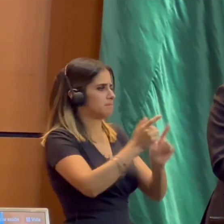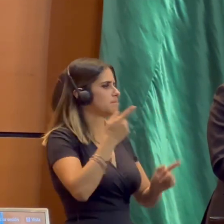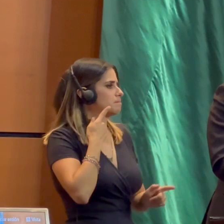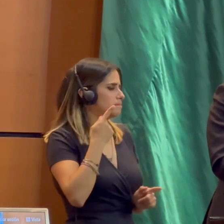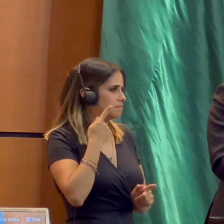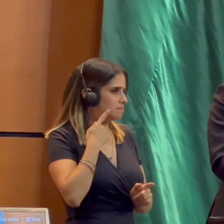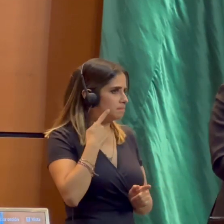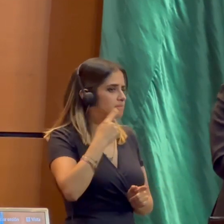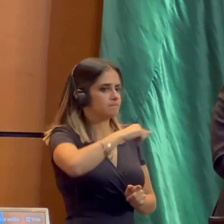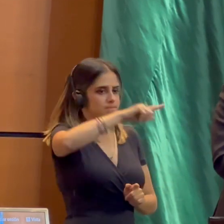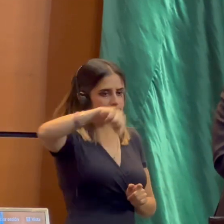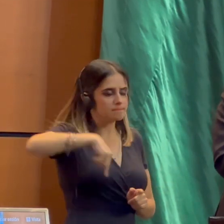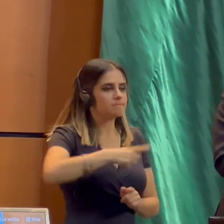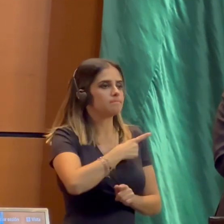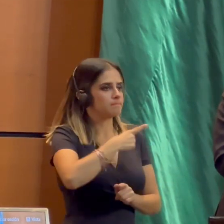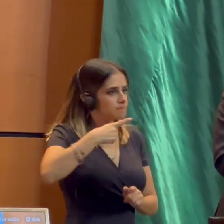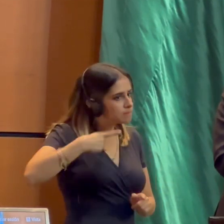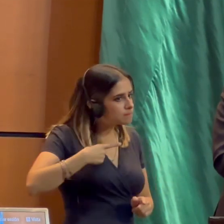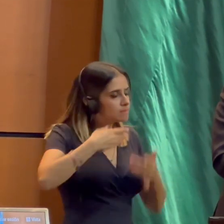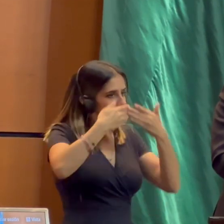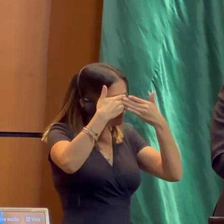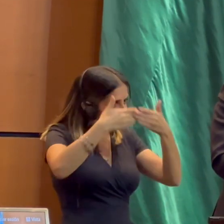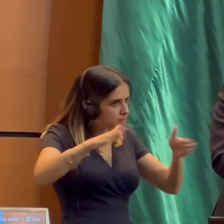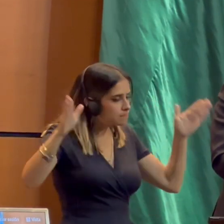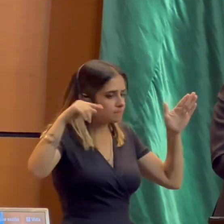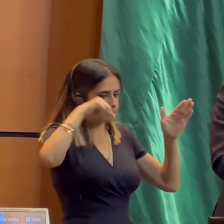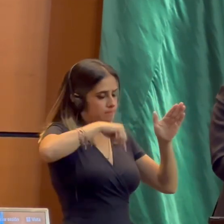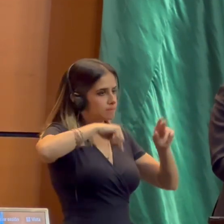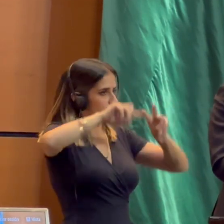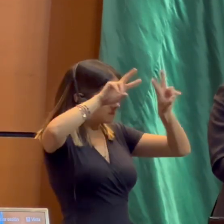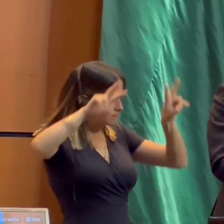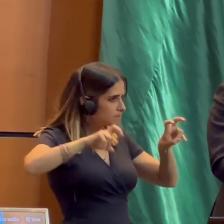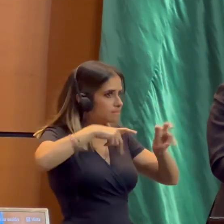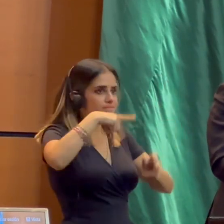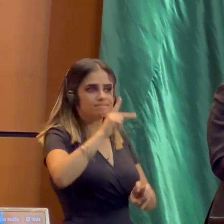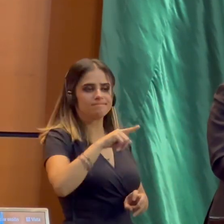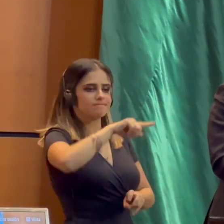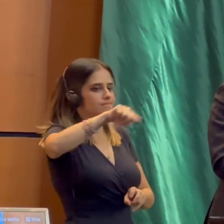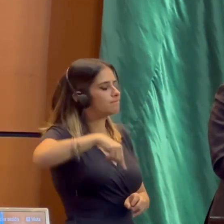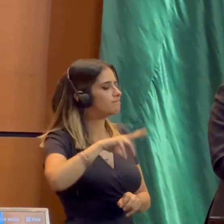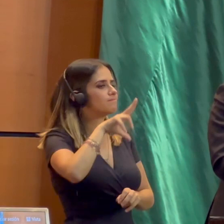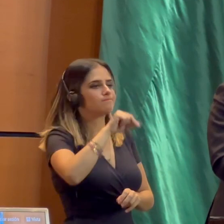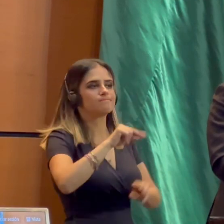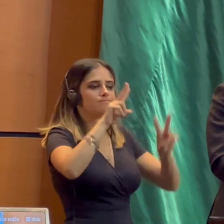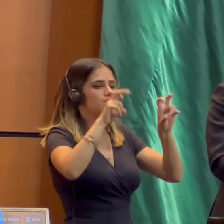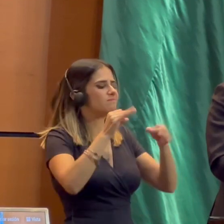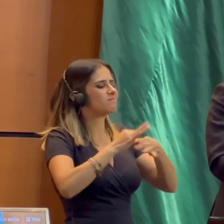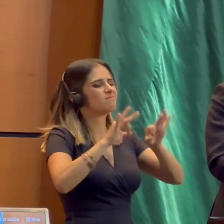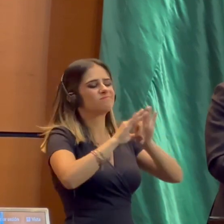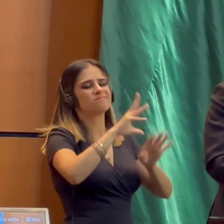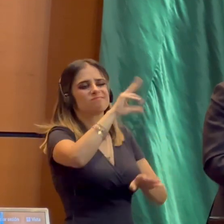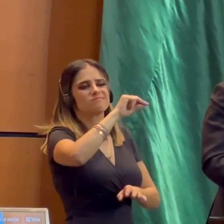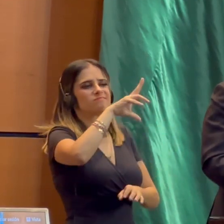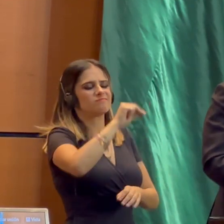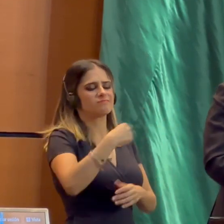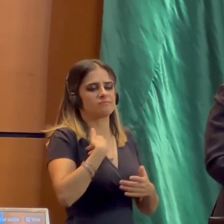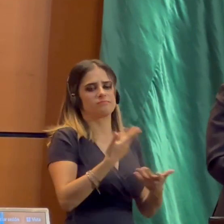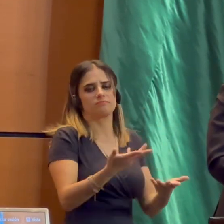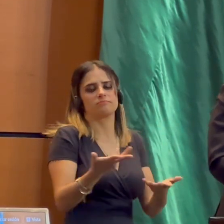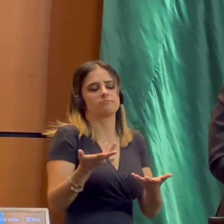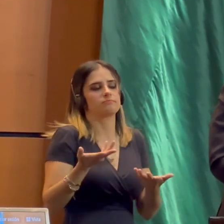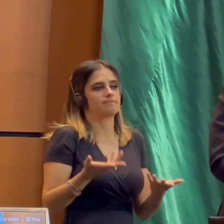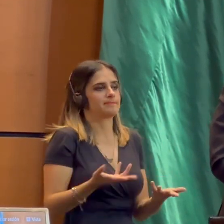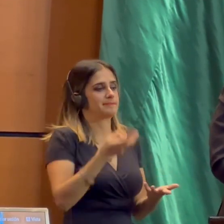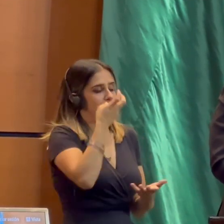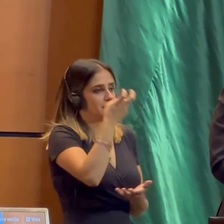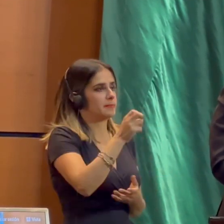ません。しかしだからこそ私は想定外を想定するために UFO 問題